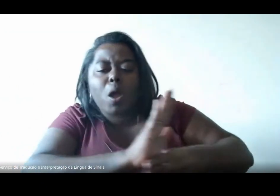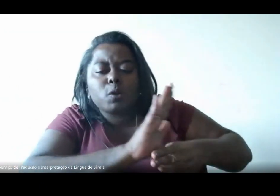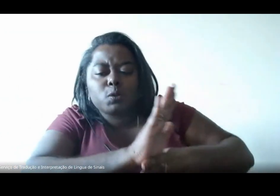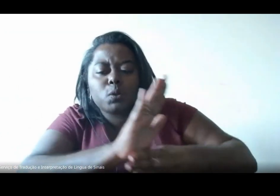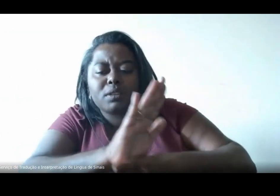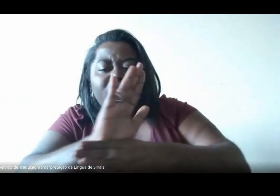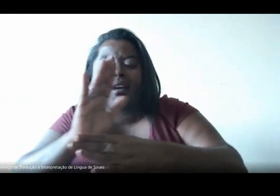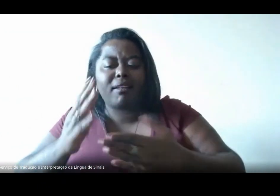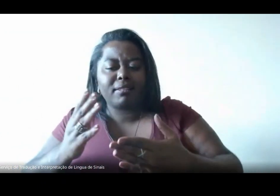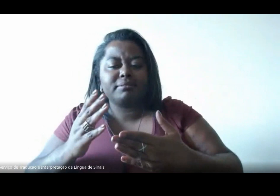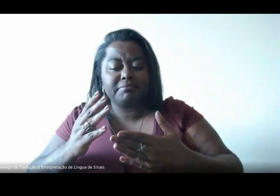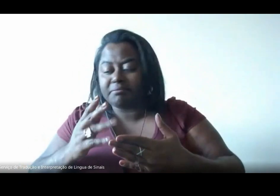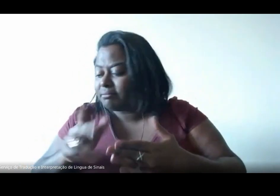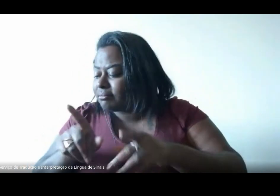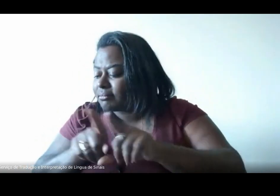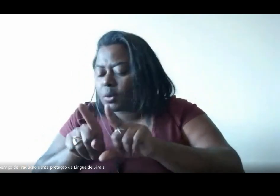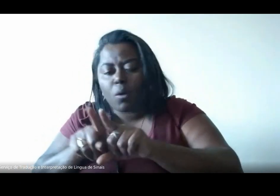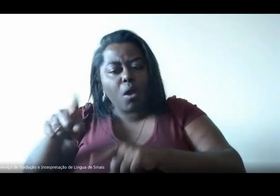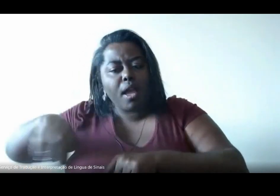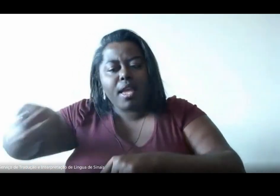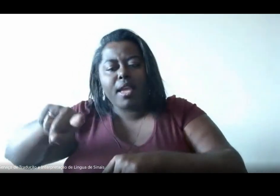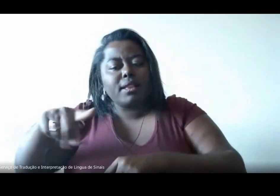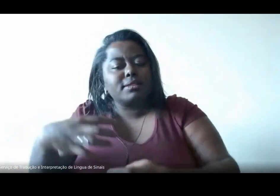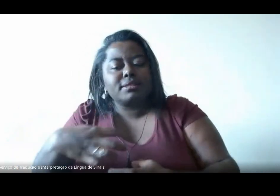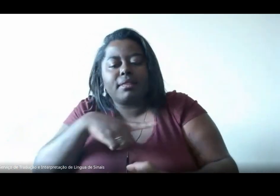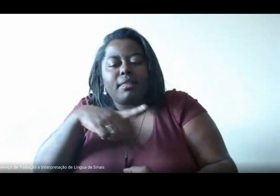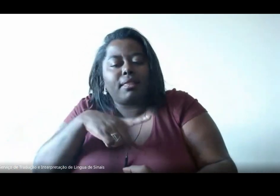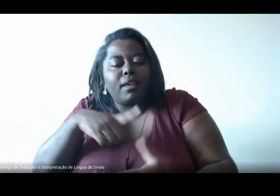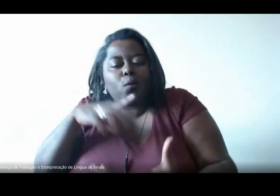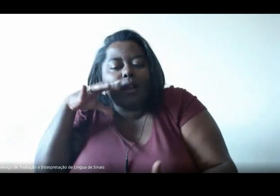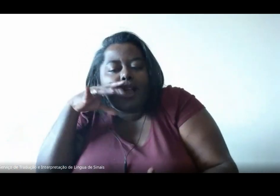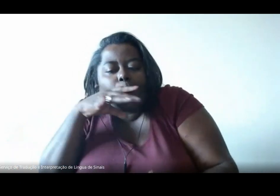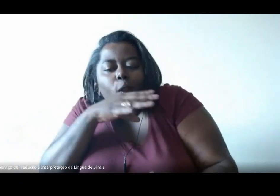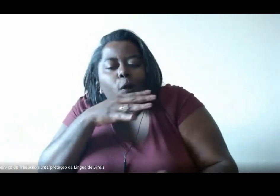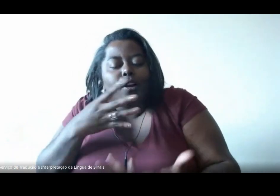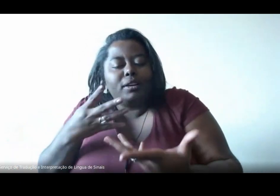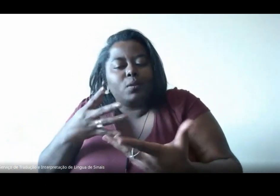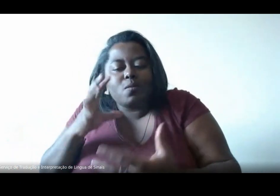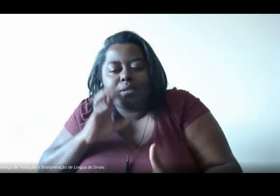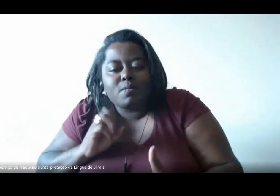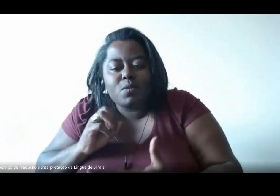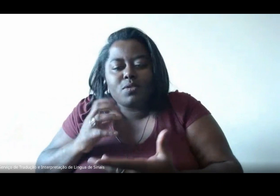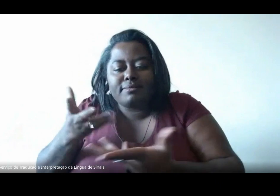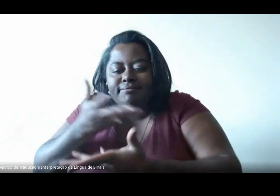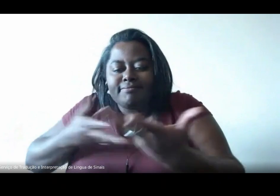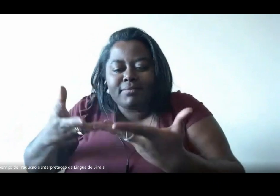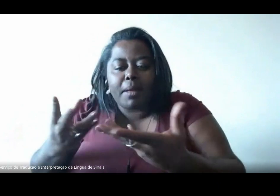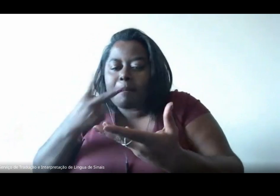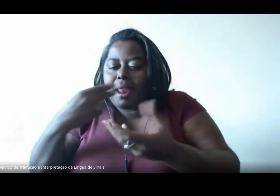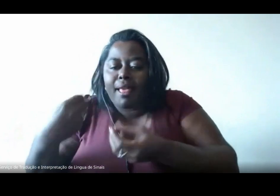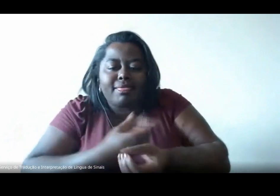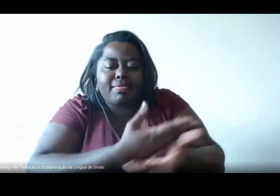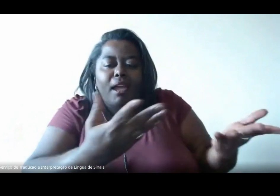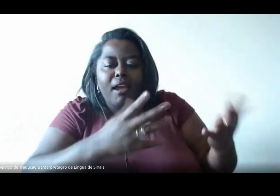Dão calor e resistência à sua profissão. E com essa resistência, nos dão forças a nós